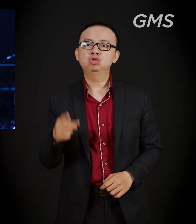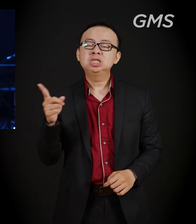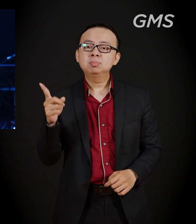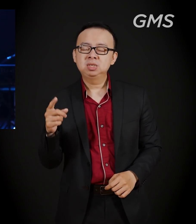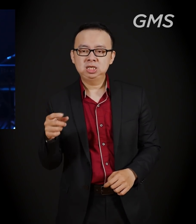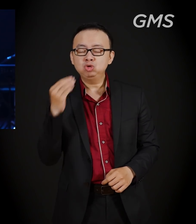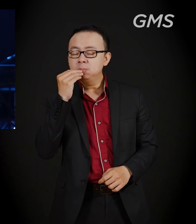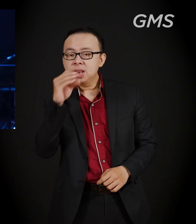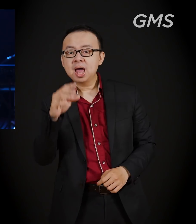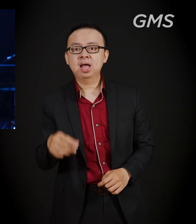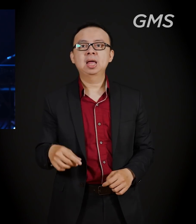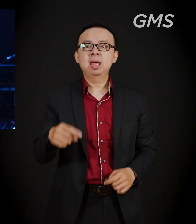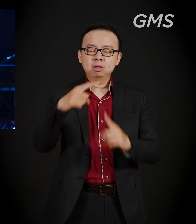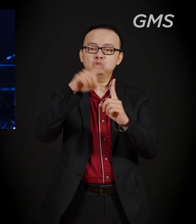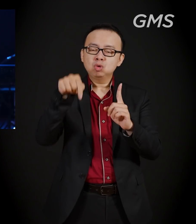amanat agung,